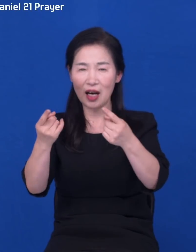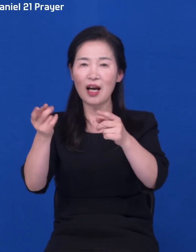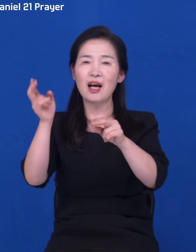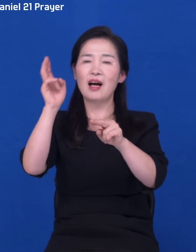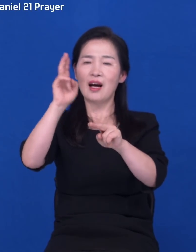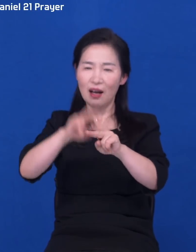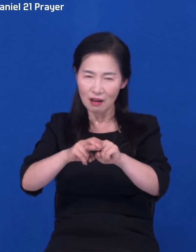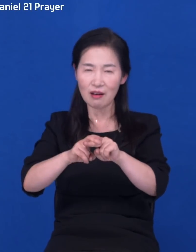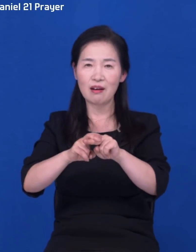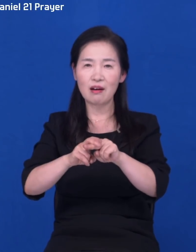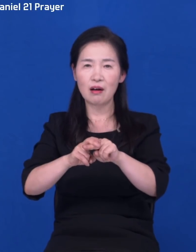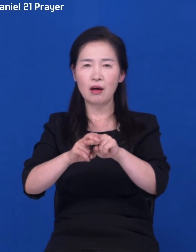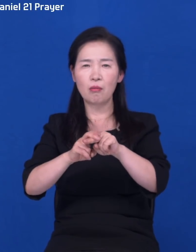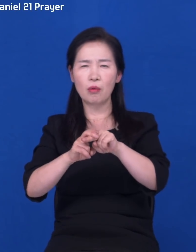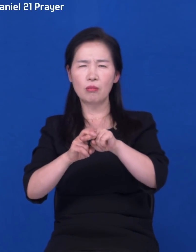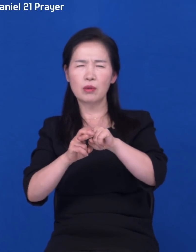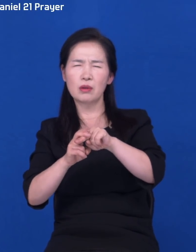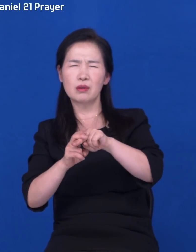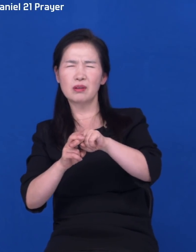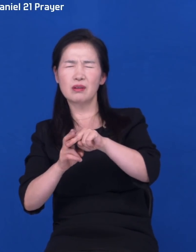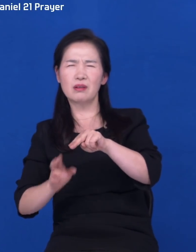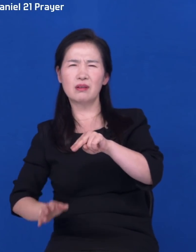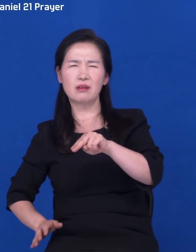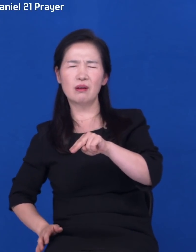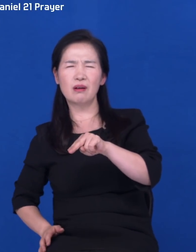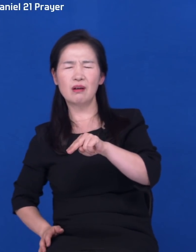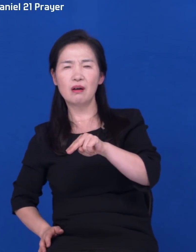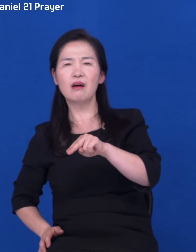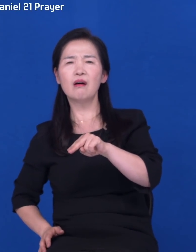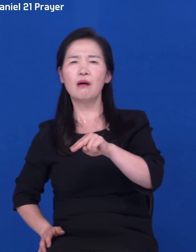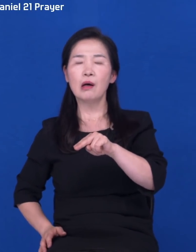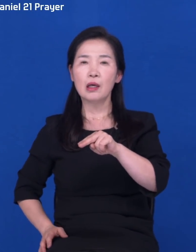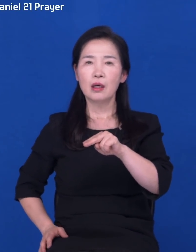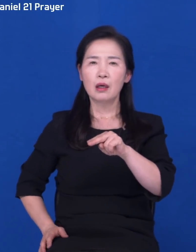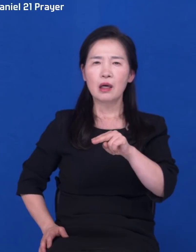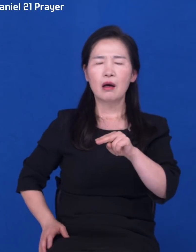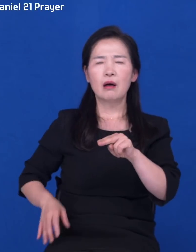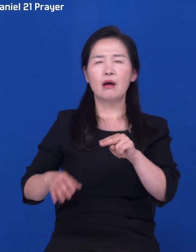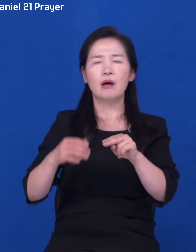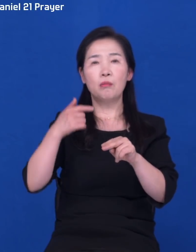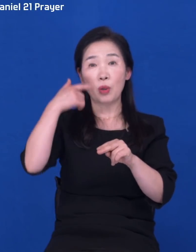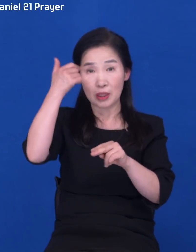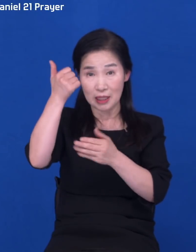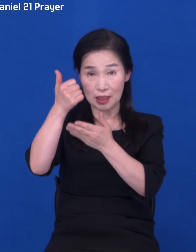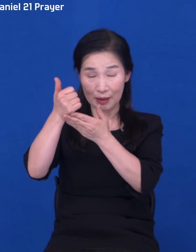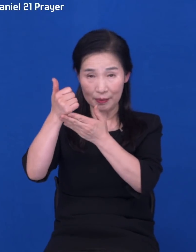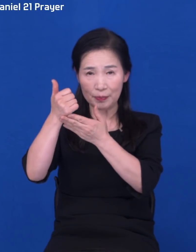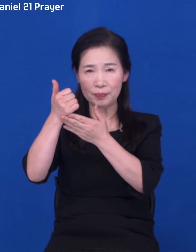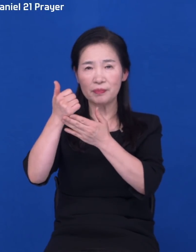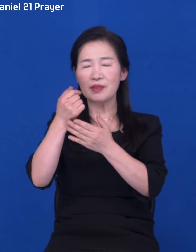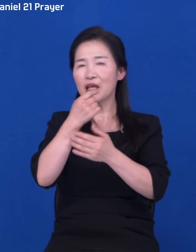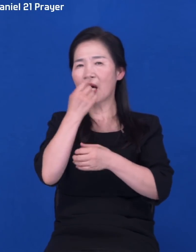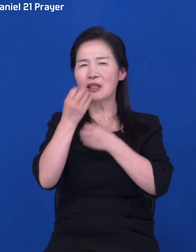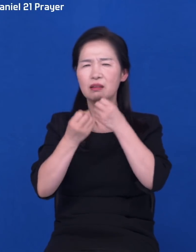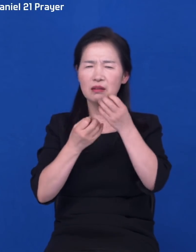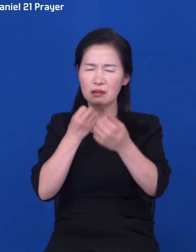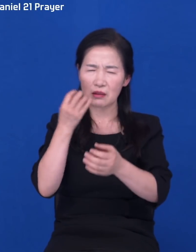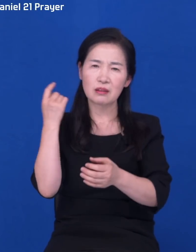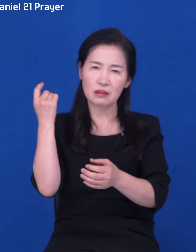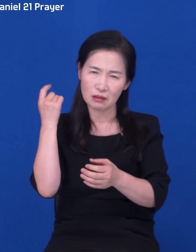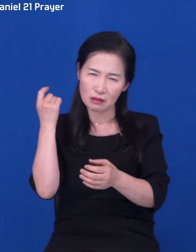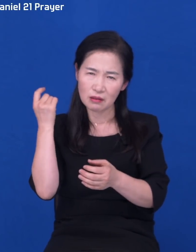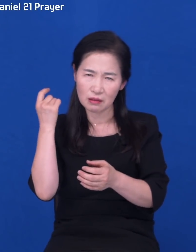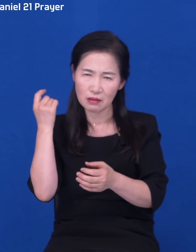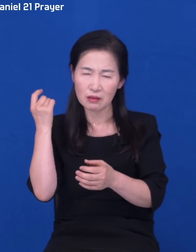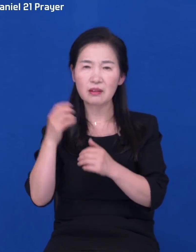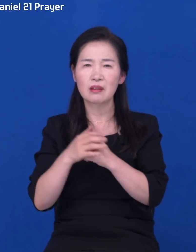그냥 기울어 가더라고요. 내가 이제 못 걷게 되는구나 하는데 저희 교회 목사님께서 제 간증을 들어주면서 이 자매가